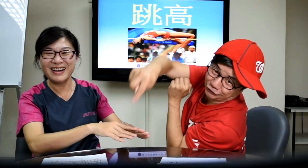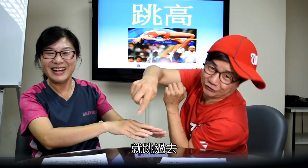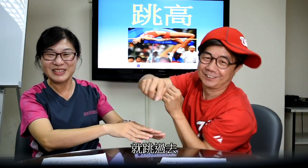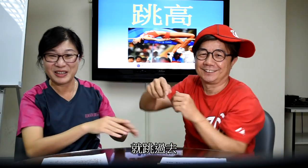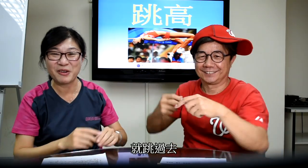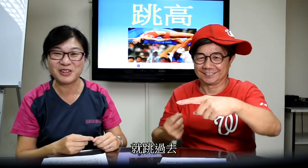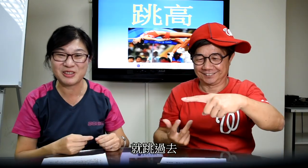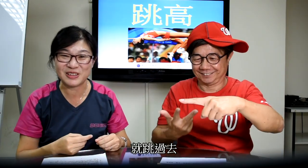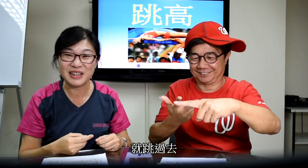就跳过去。